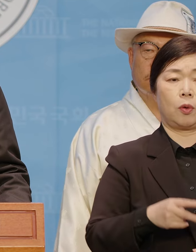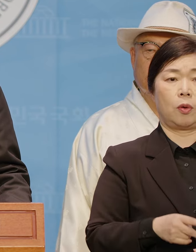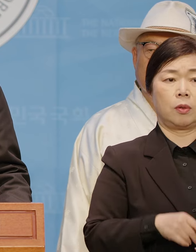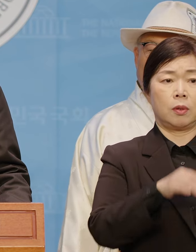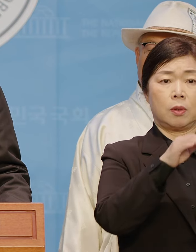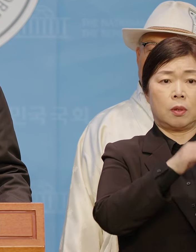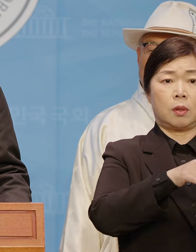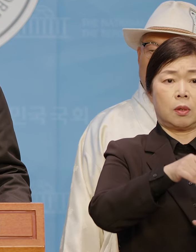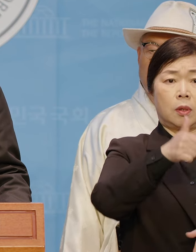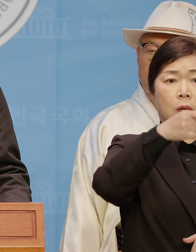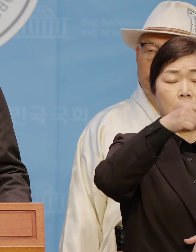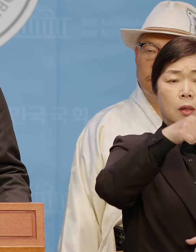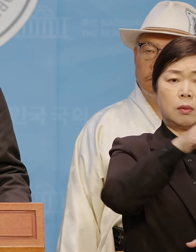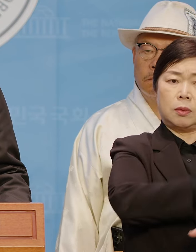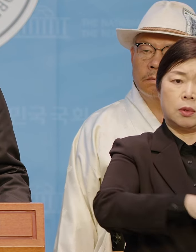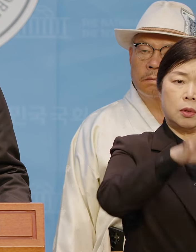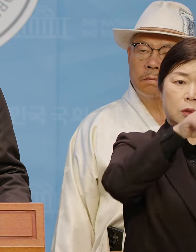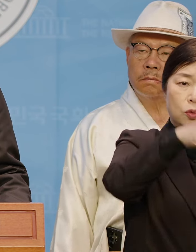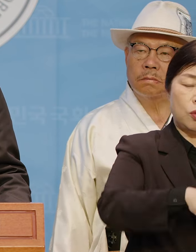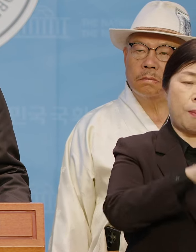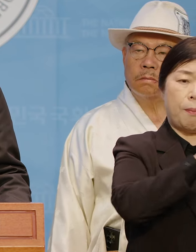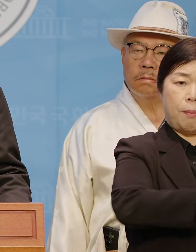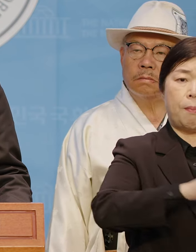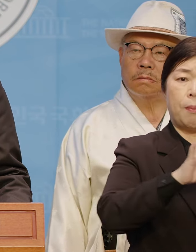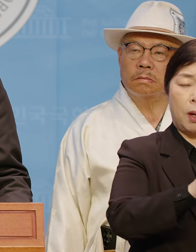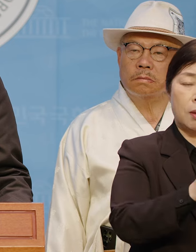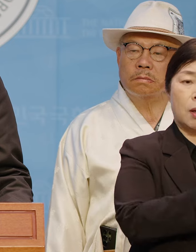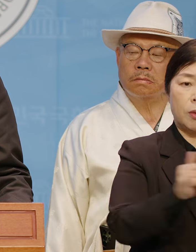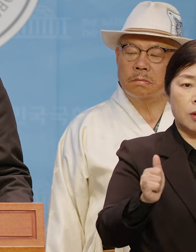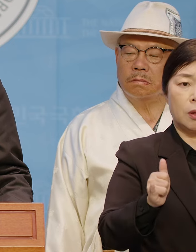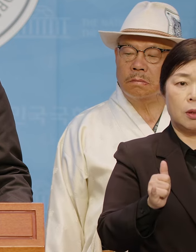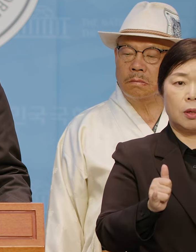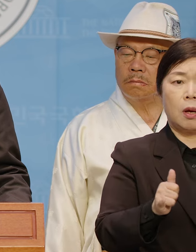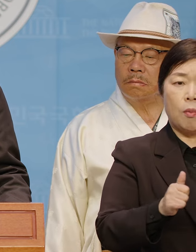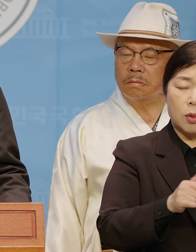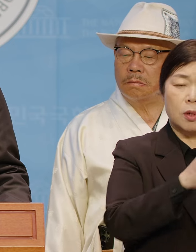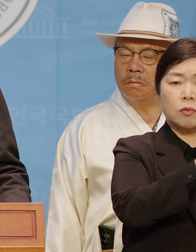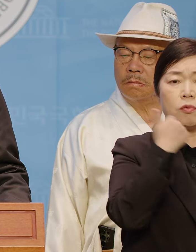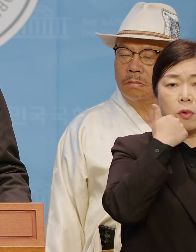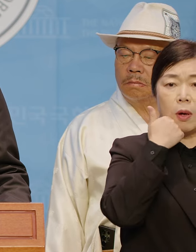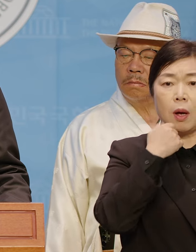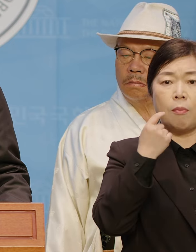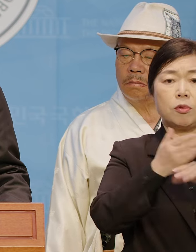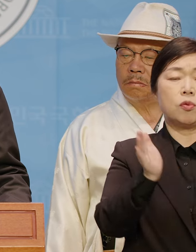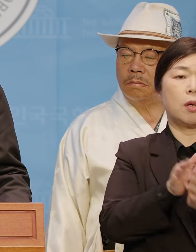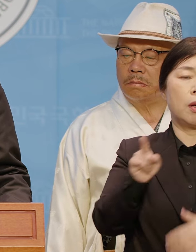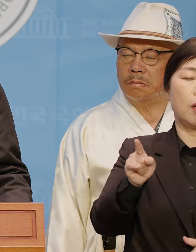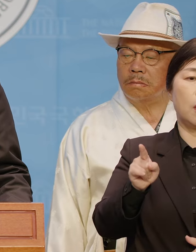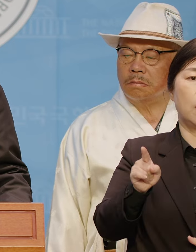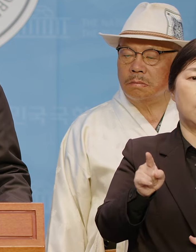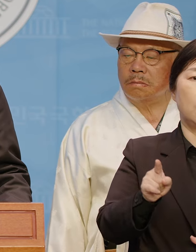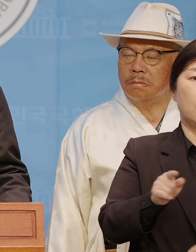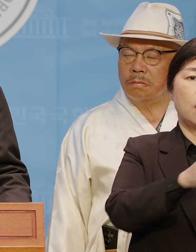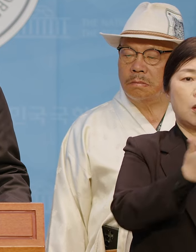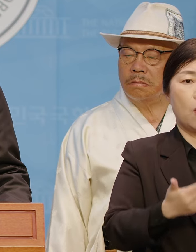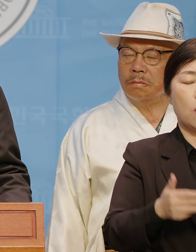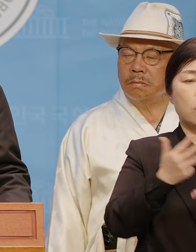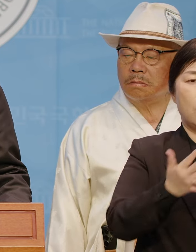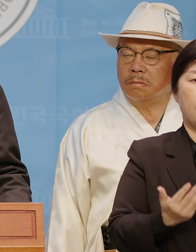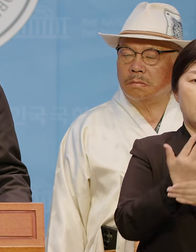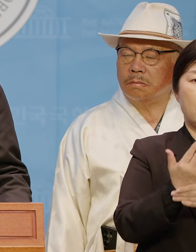성향의 모 교회에서는 주일 예배 설교 시간에 더불어민주당이 시체 파를 하고 있다 세월호도 이태원